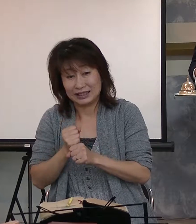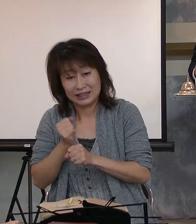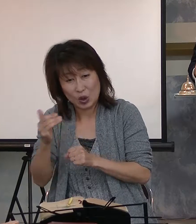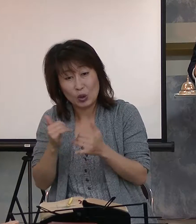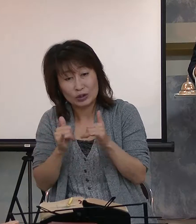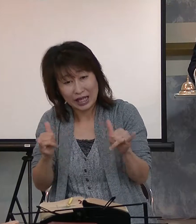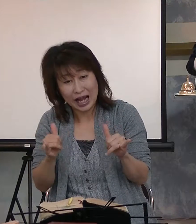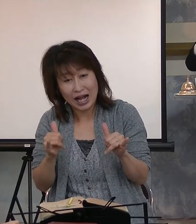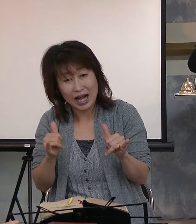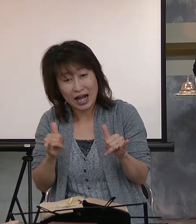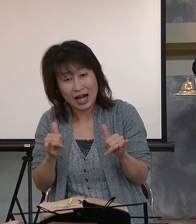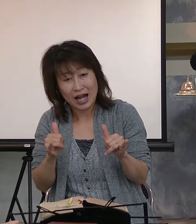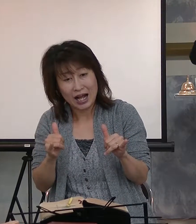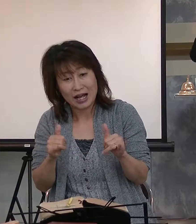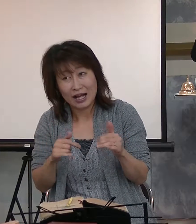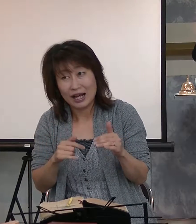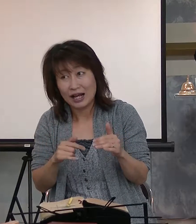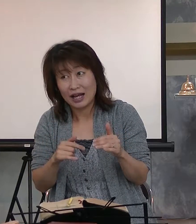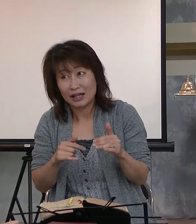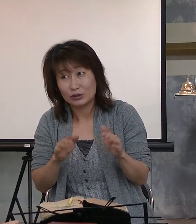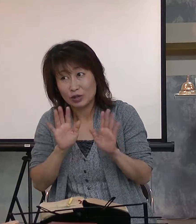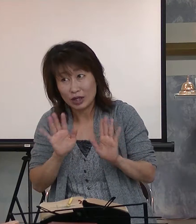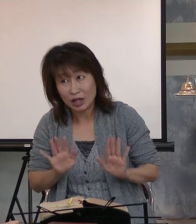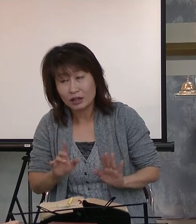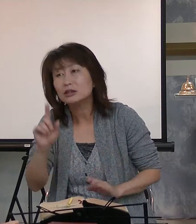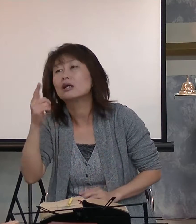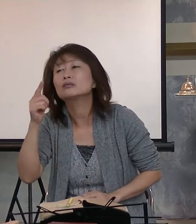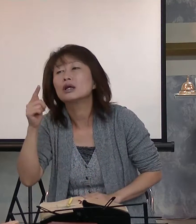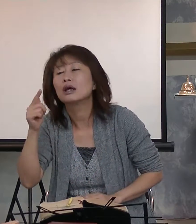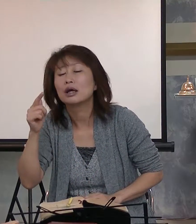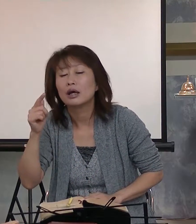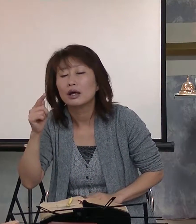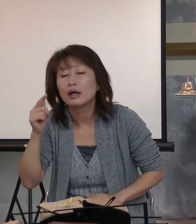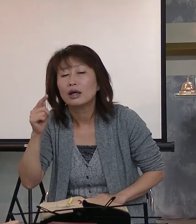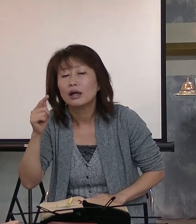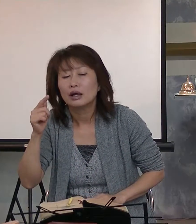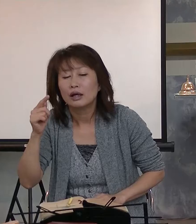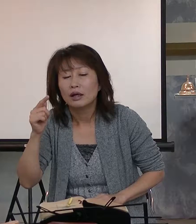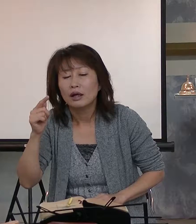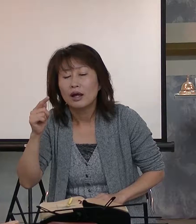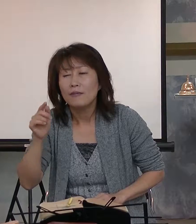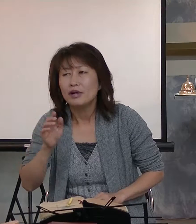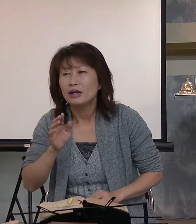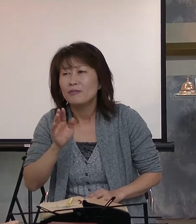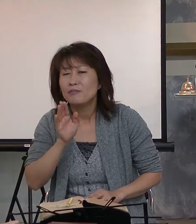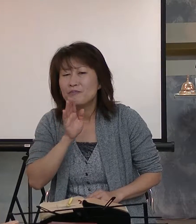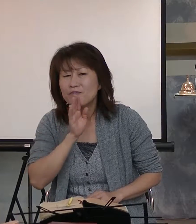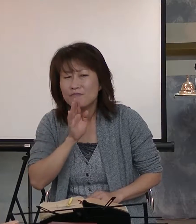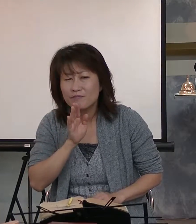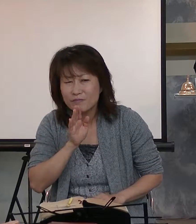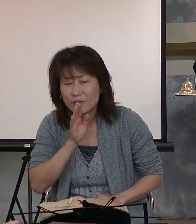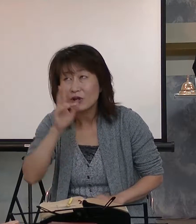て、だからそのイエス様は真の神である。